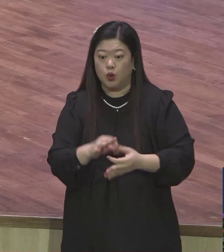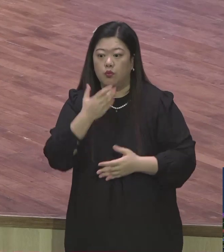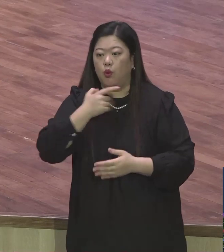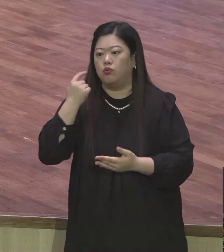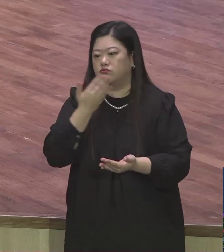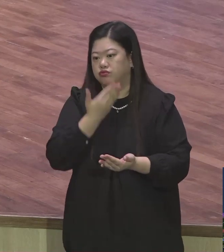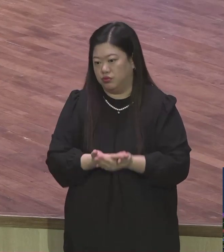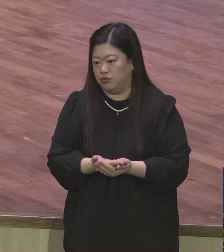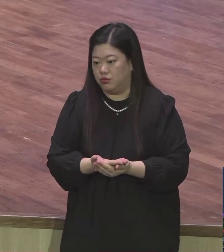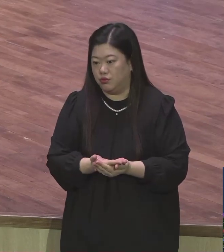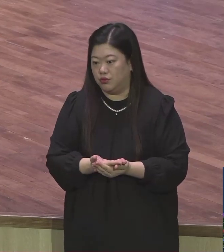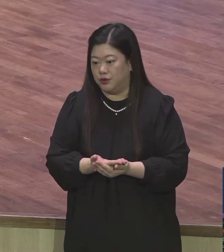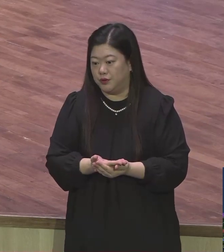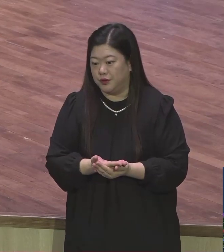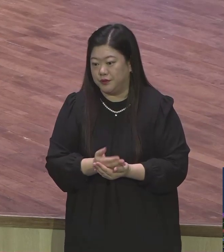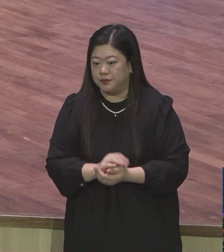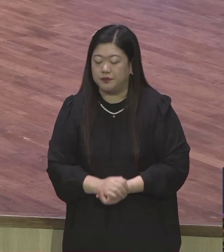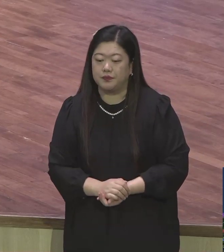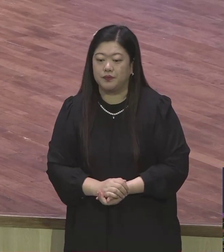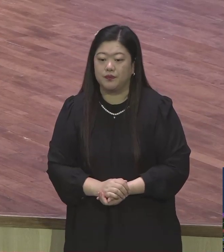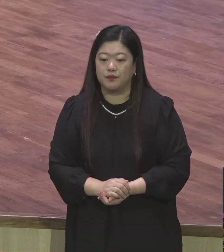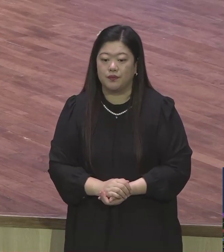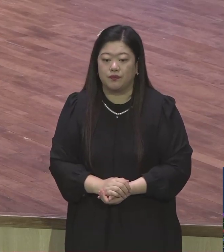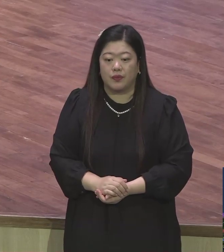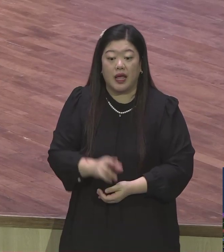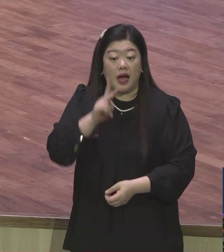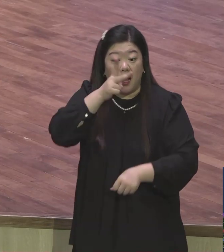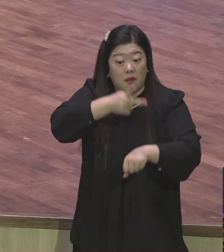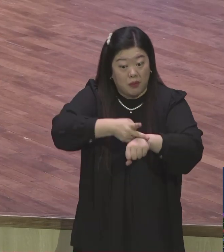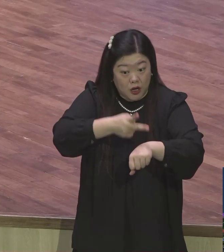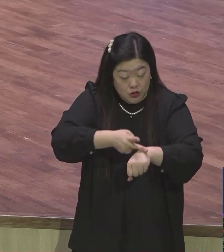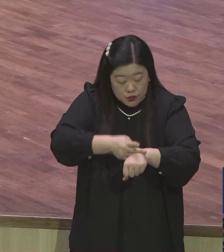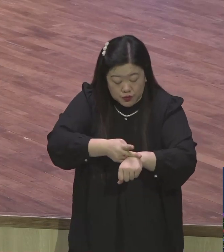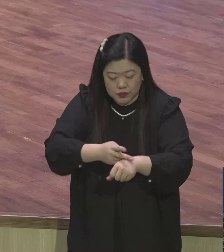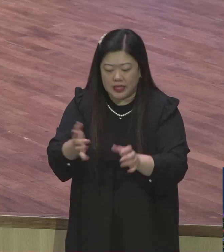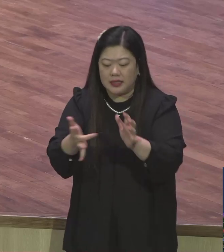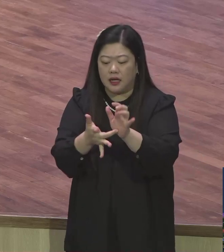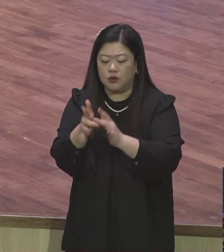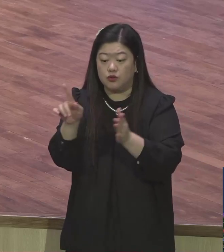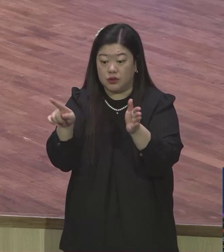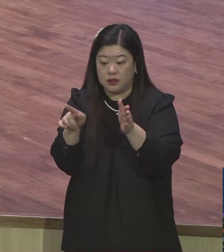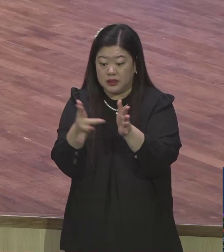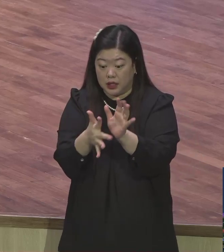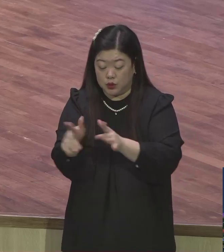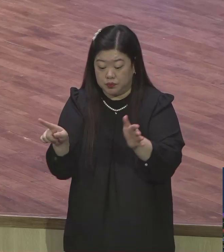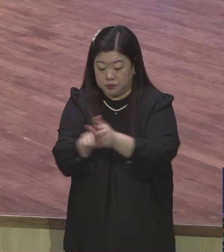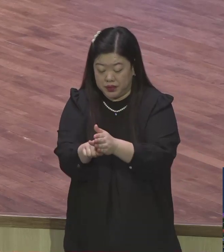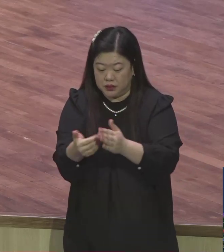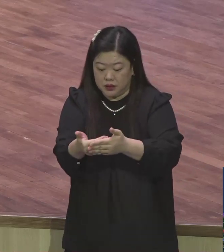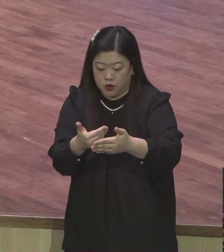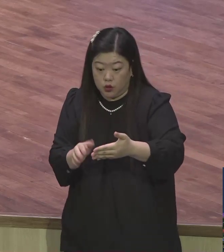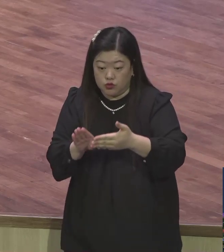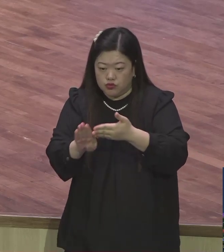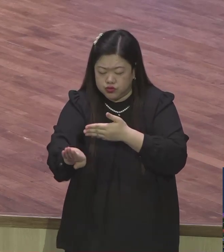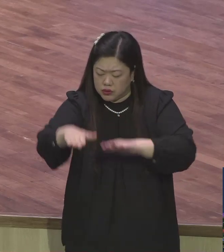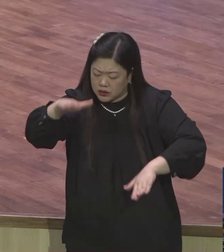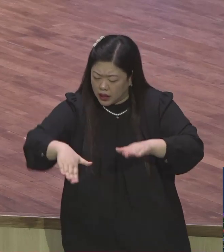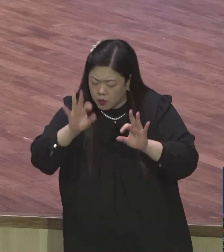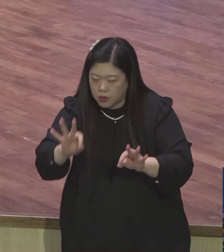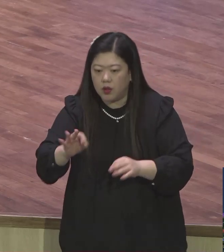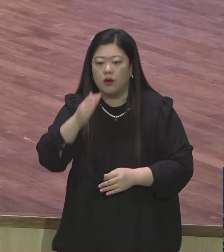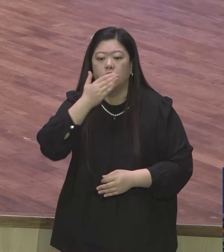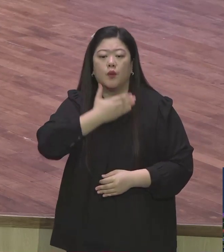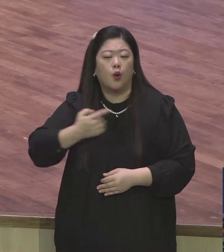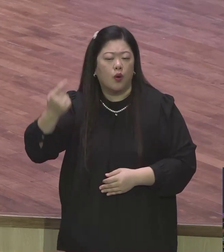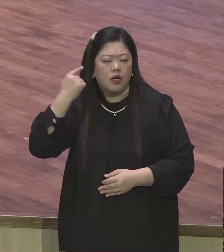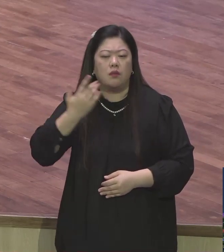한 것은 복음이었습니다. 하나님의 복음, 이 복음, 저와 여러분을 이 자리에 있게 한 것도 우리 예원교회가 여기 있는 것도